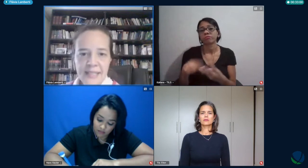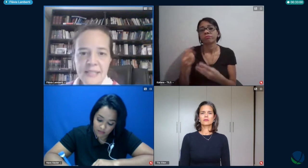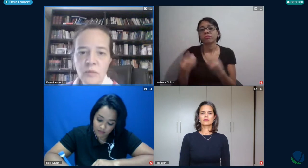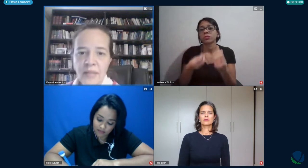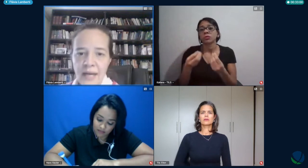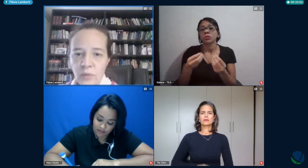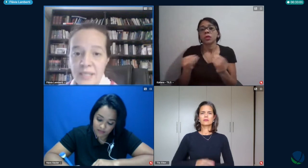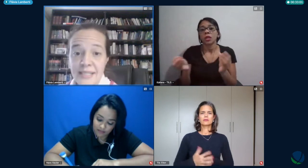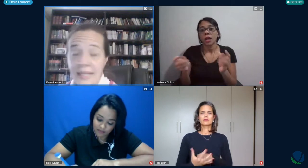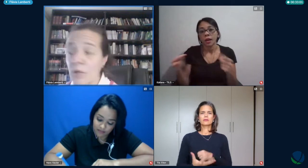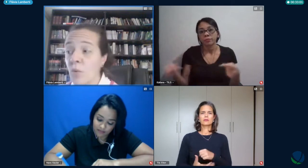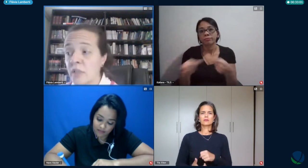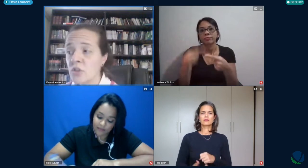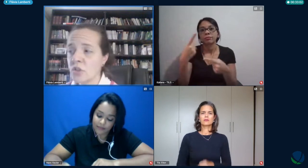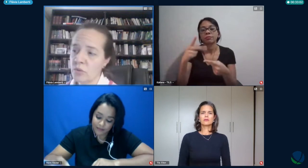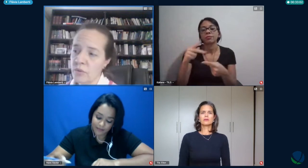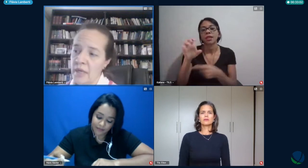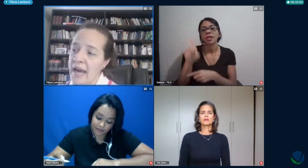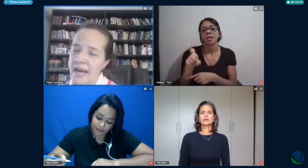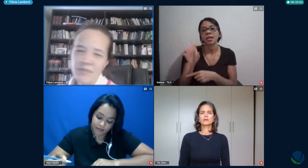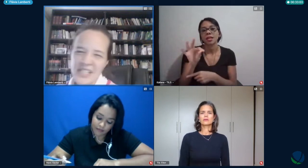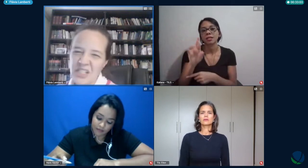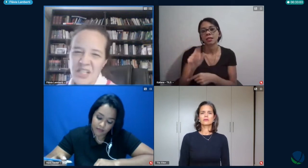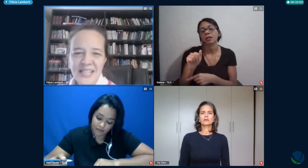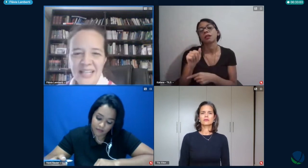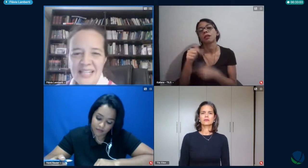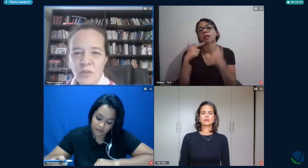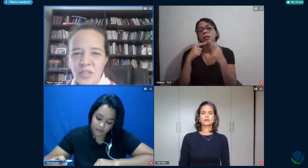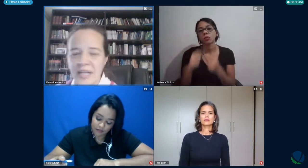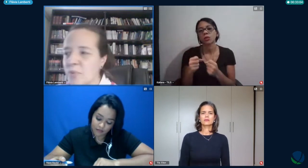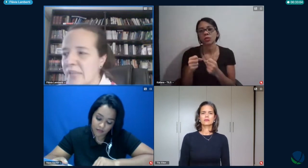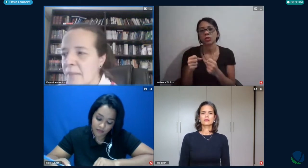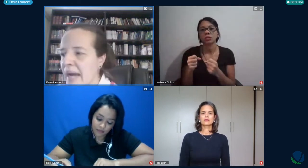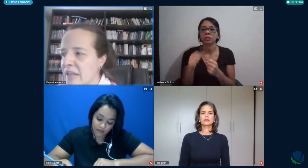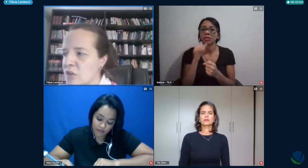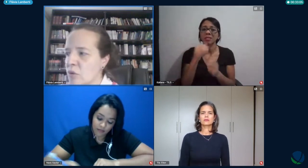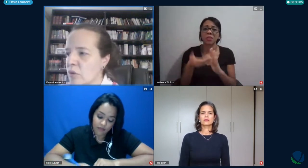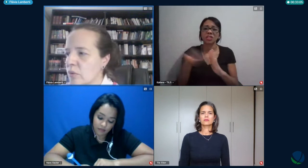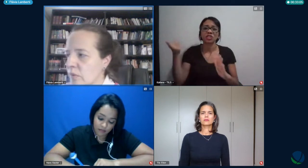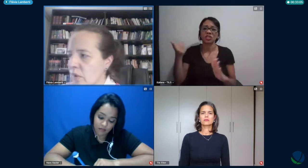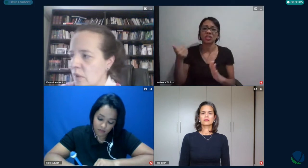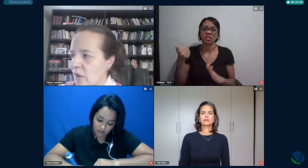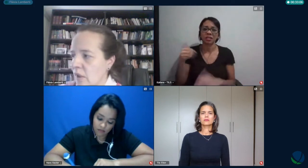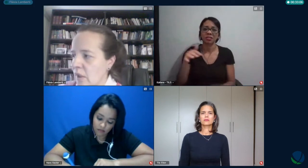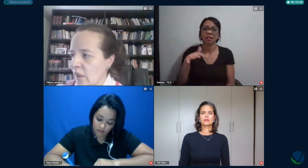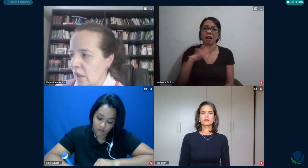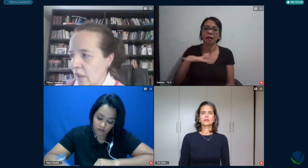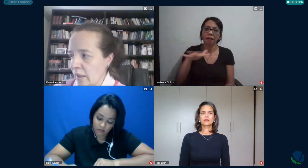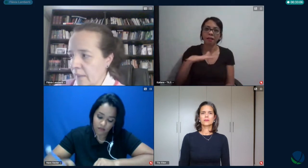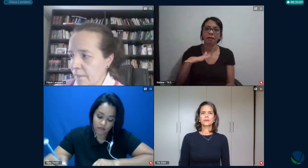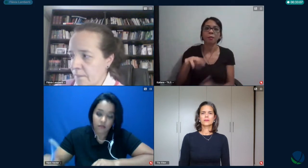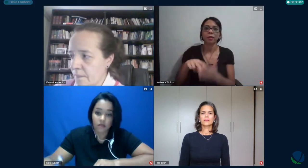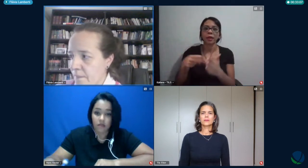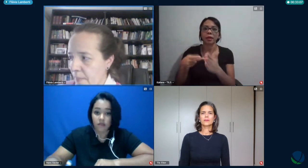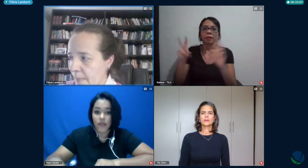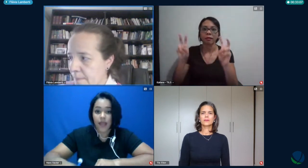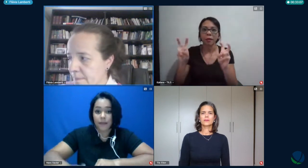essa questão do extralinguístico. Aí você tira essa questão de campo temático.